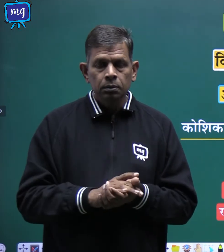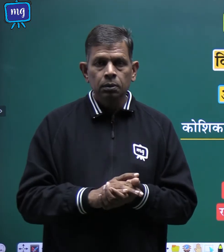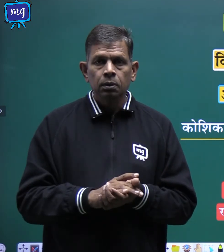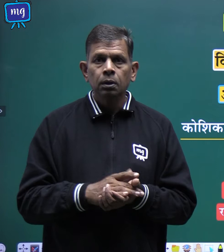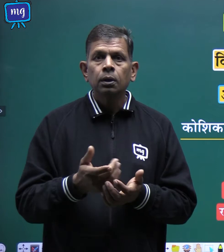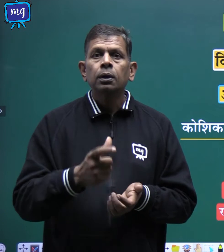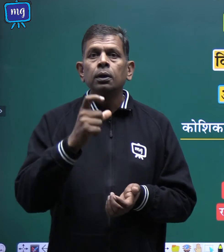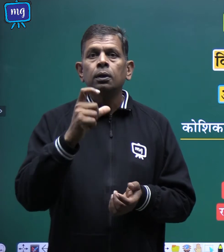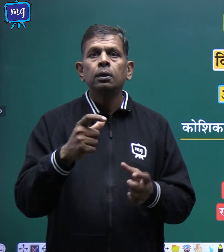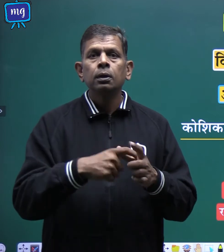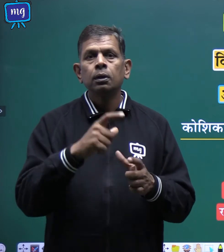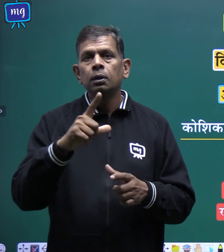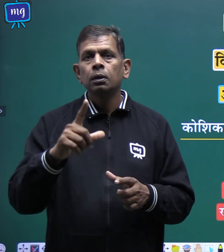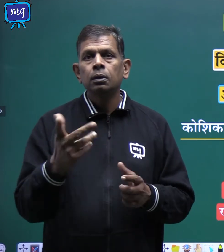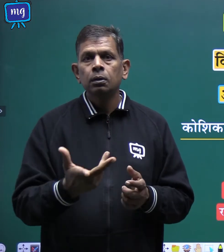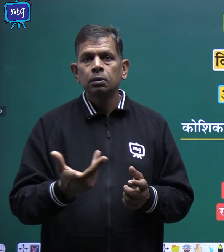कि कोशिका क्या होती है,